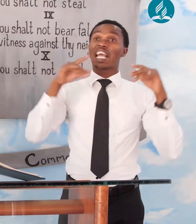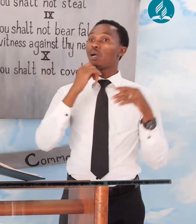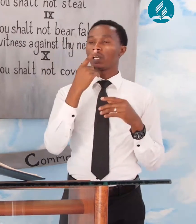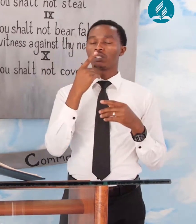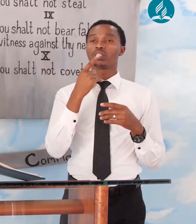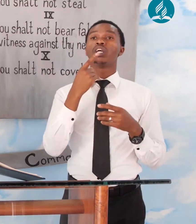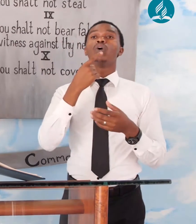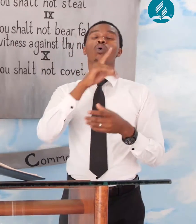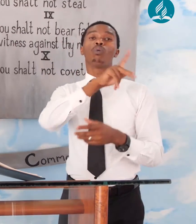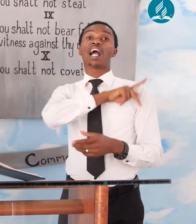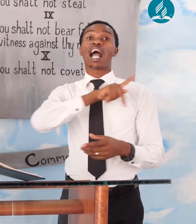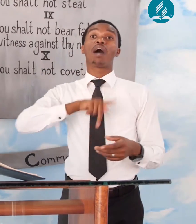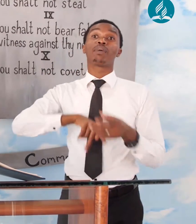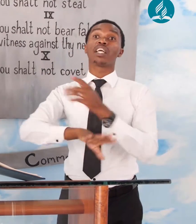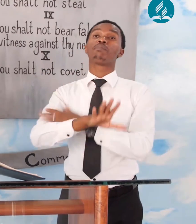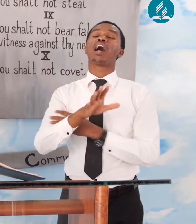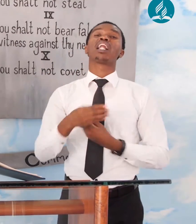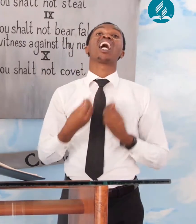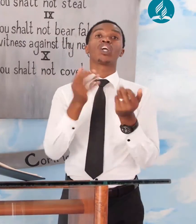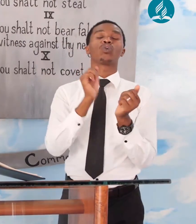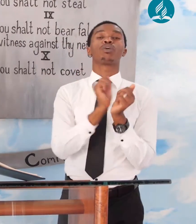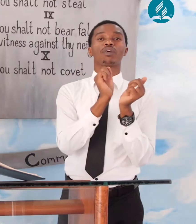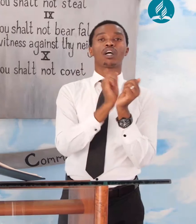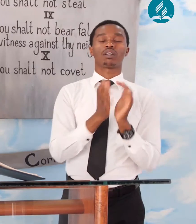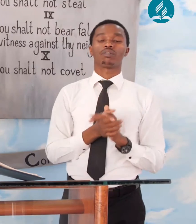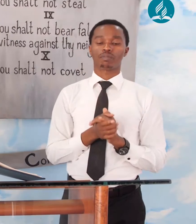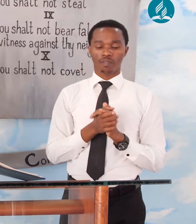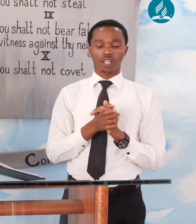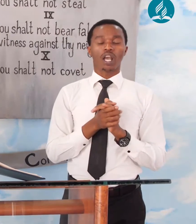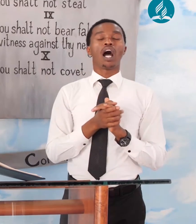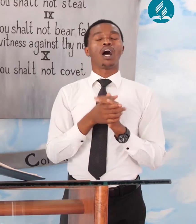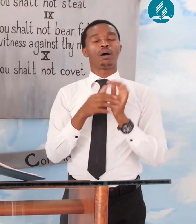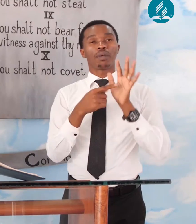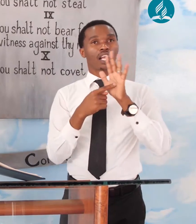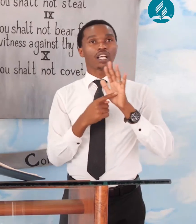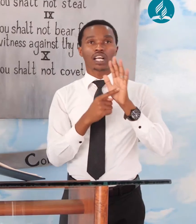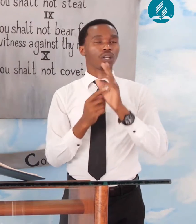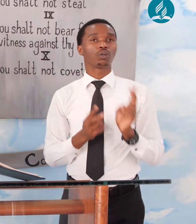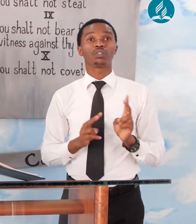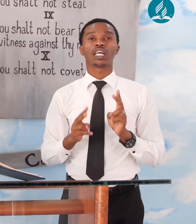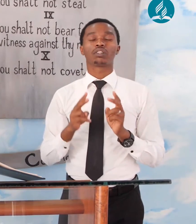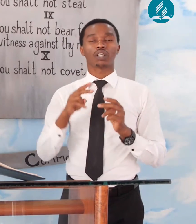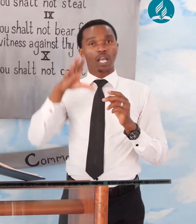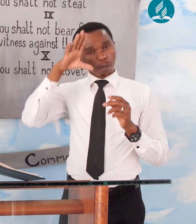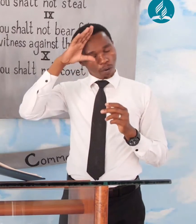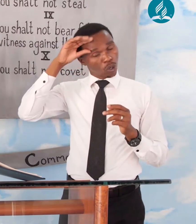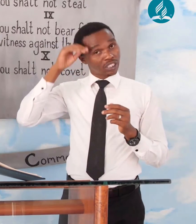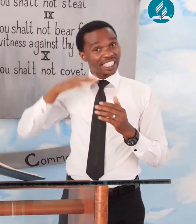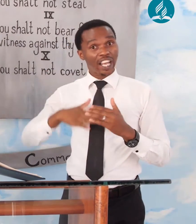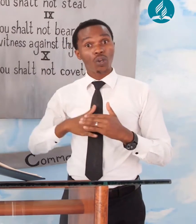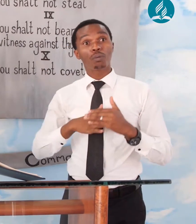iguhane ahangaha biragaragara yuko Mose yayoboye ubwoko bw'Isiraheli imyaka